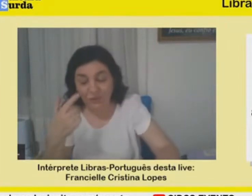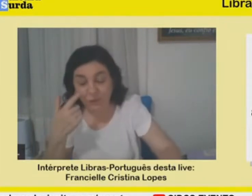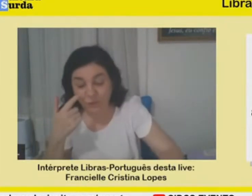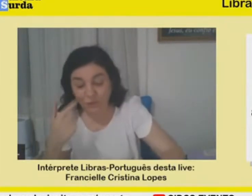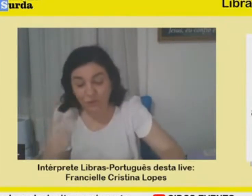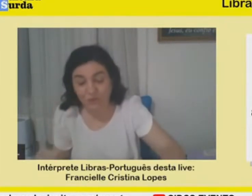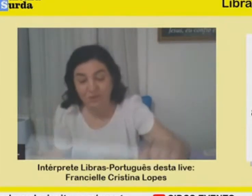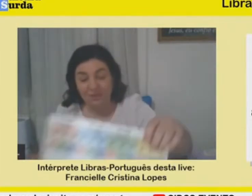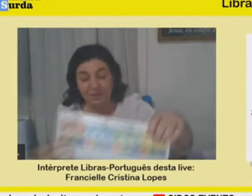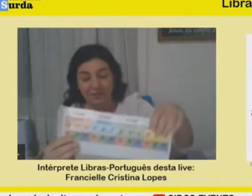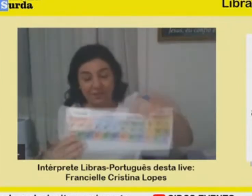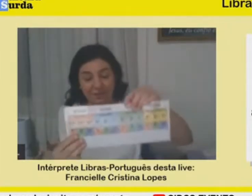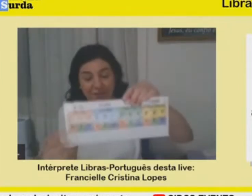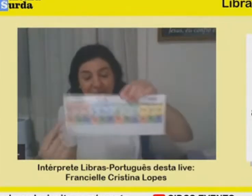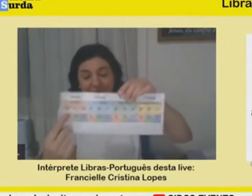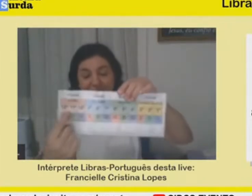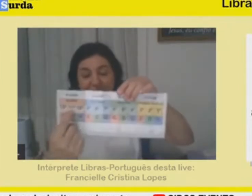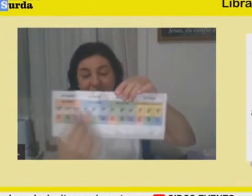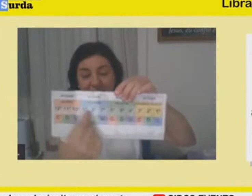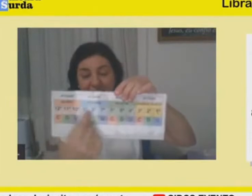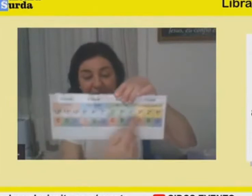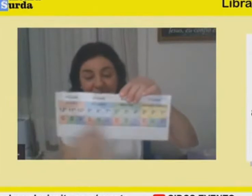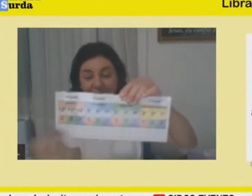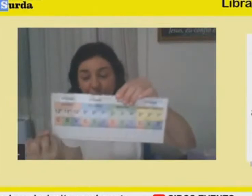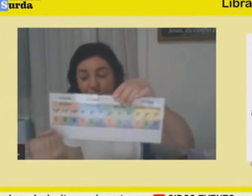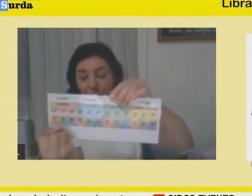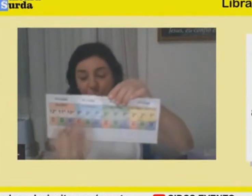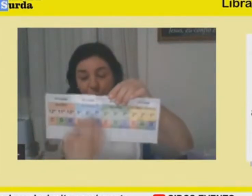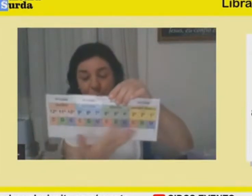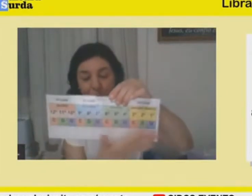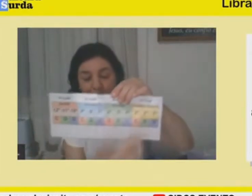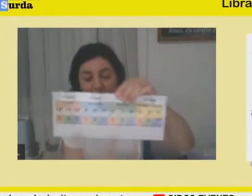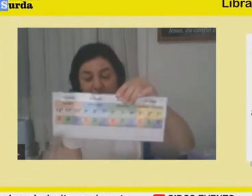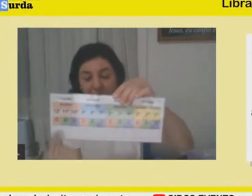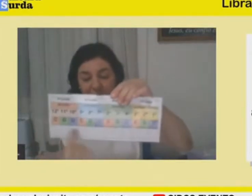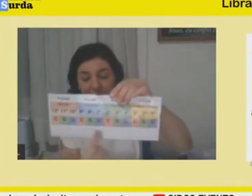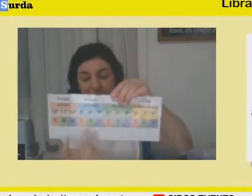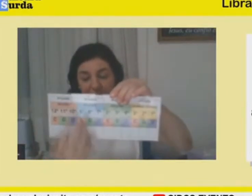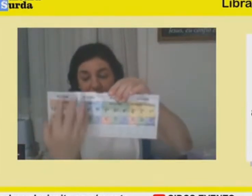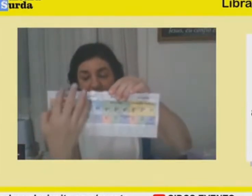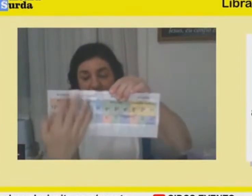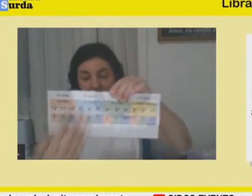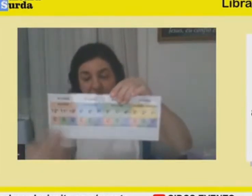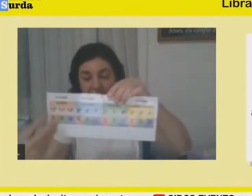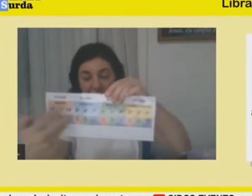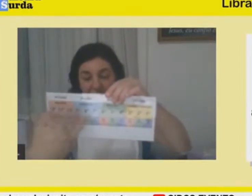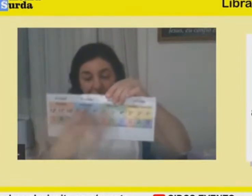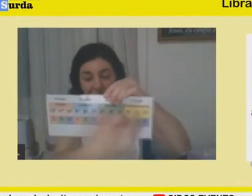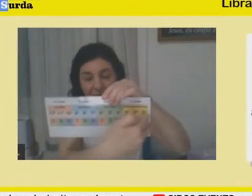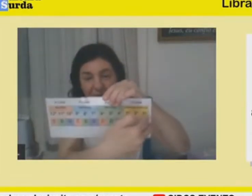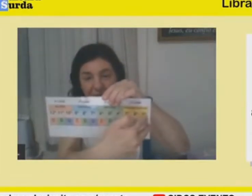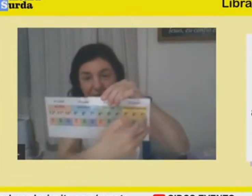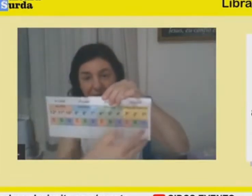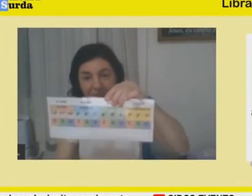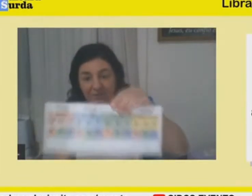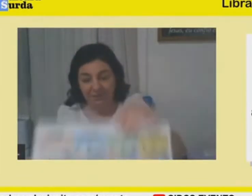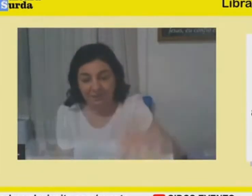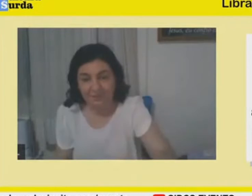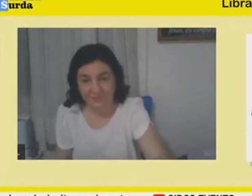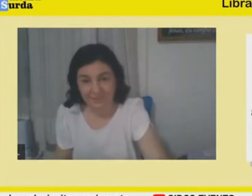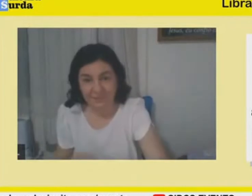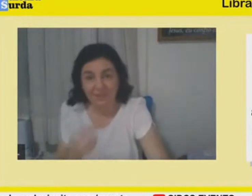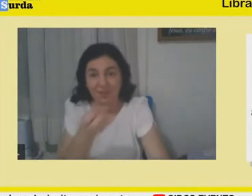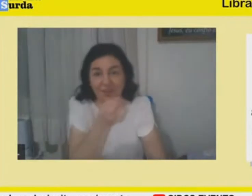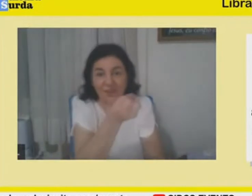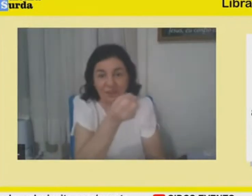tabela. Olha só, a imagem da tabela, que seria este sinal. Olha só, os números e a tabela.